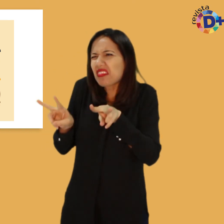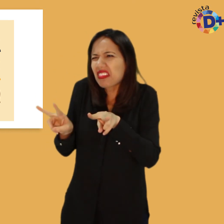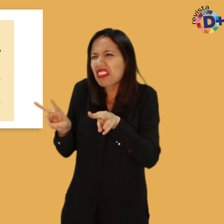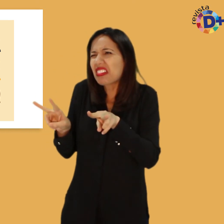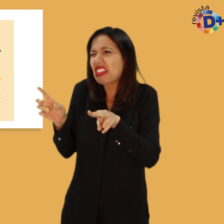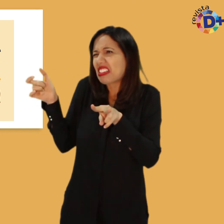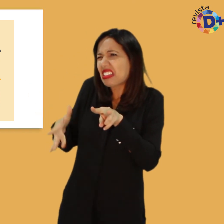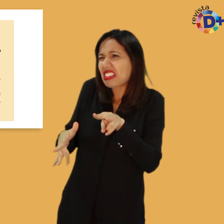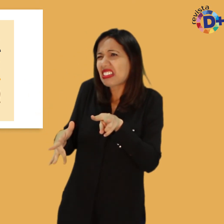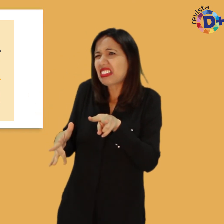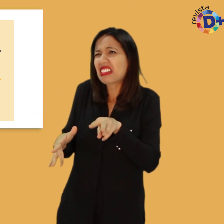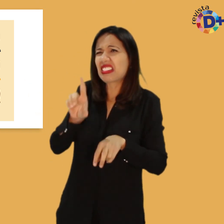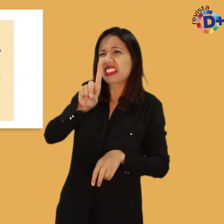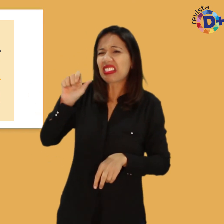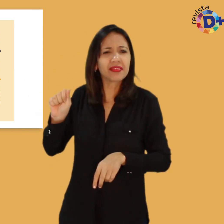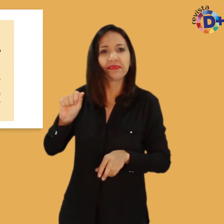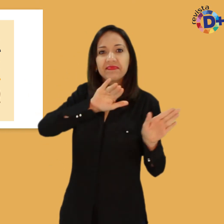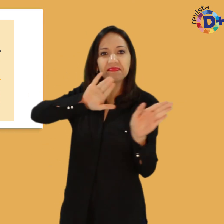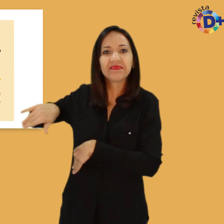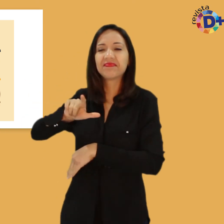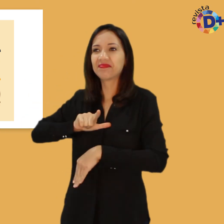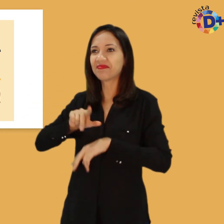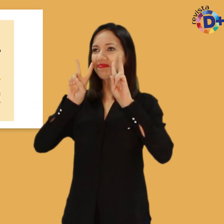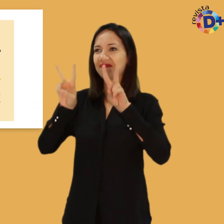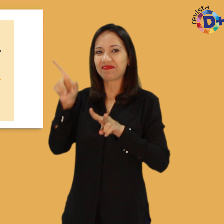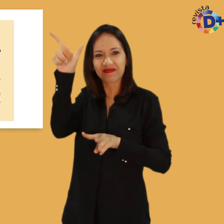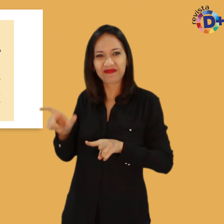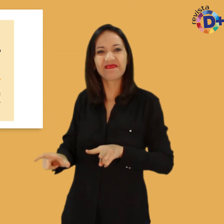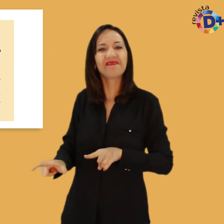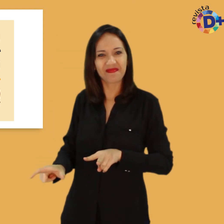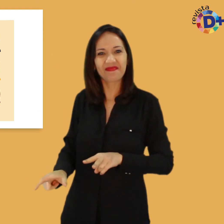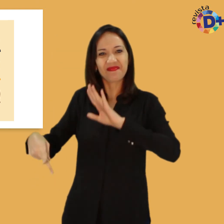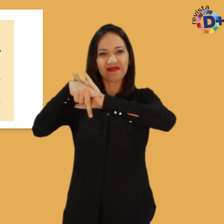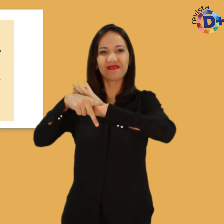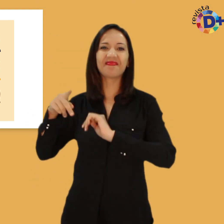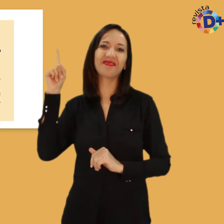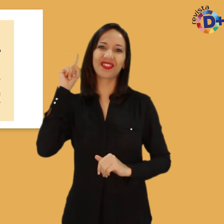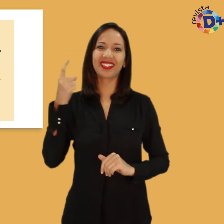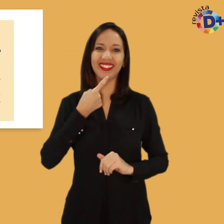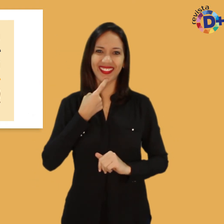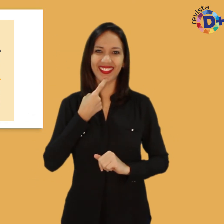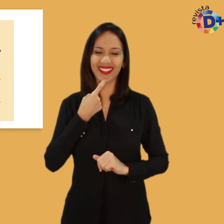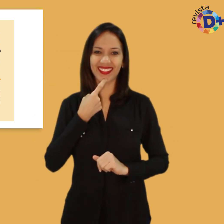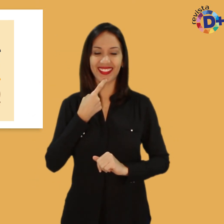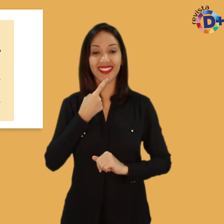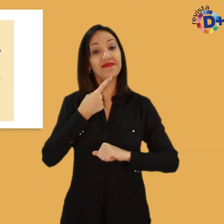um deficiente auditivo, passando a ser reconhecido como um surdo. Conforme vimos,